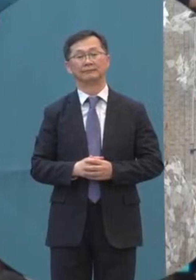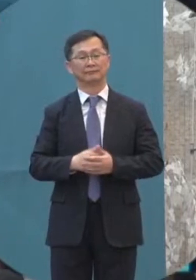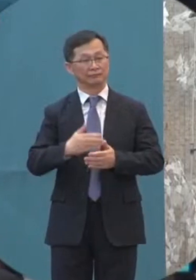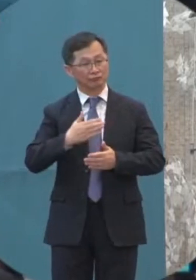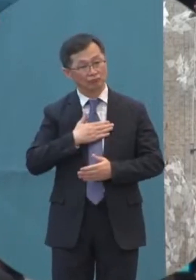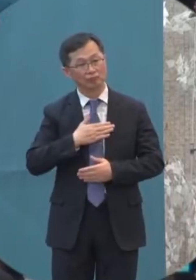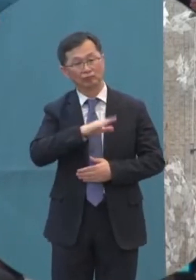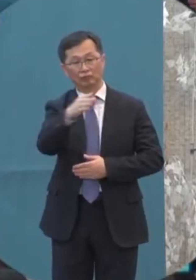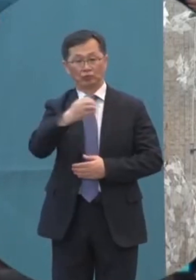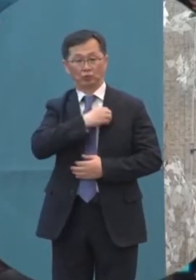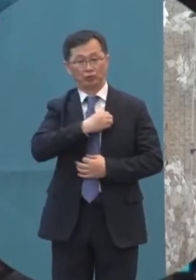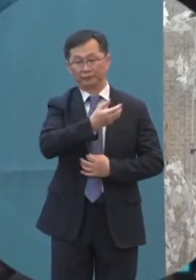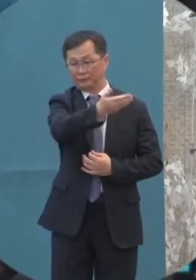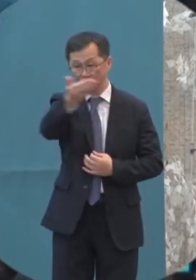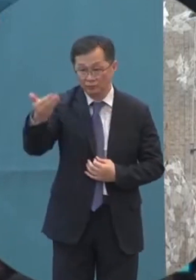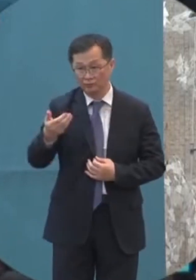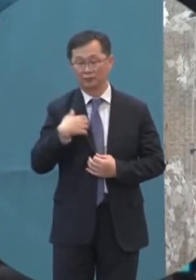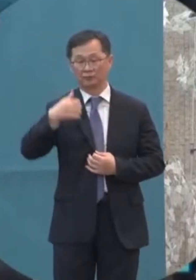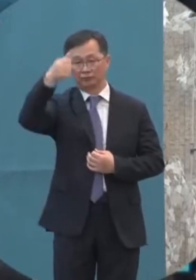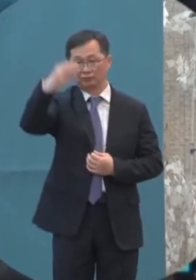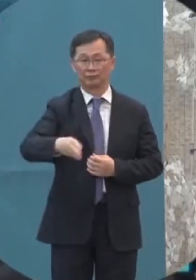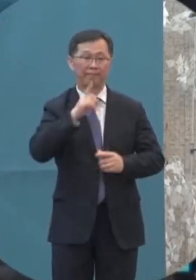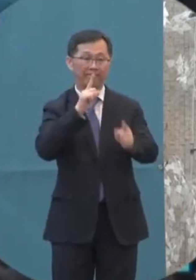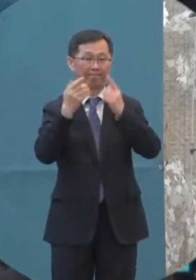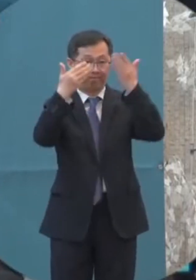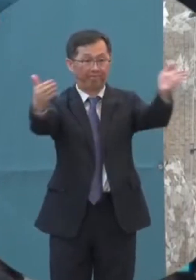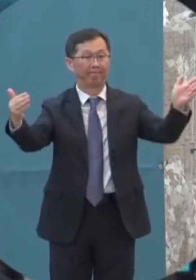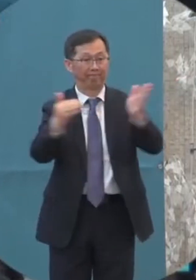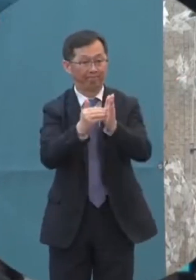저는 우리 동지들께 몇 차례 말씀드렸습니다.